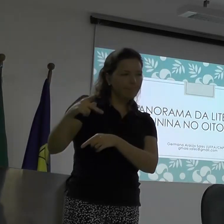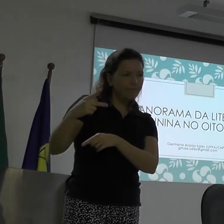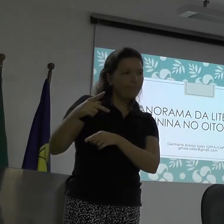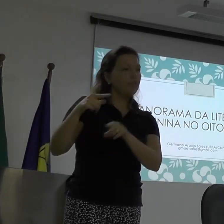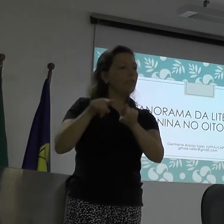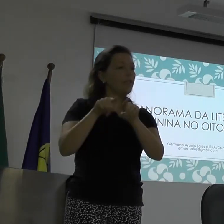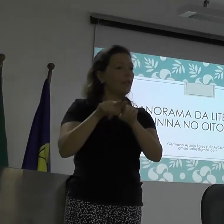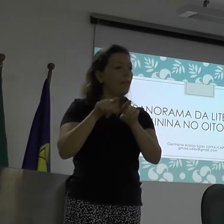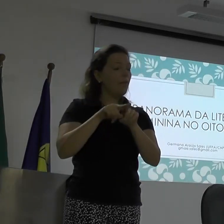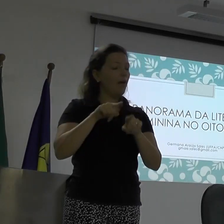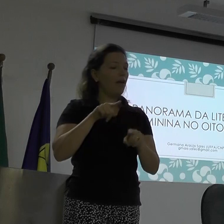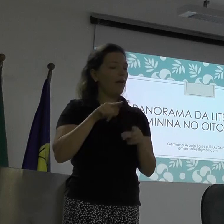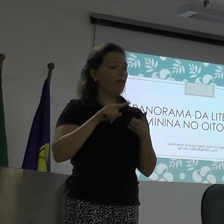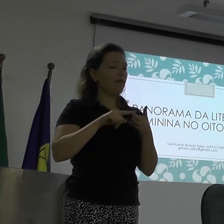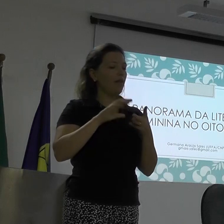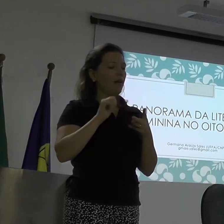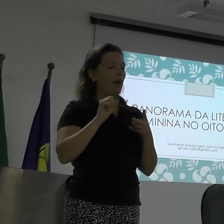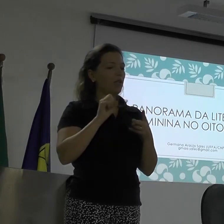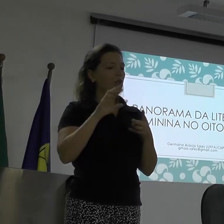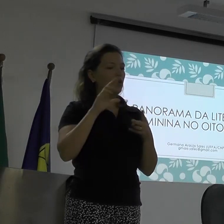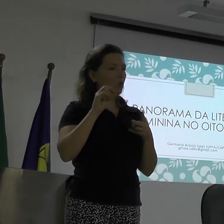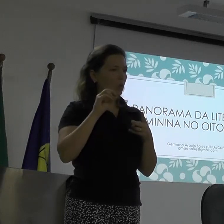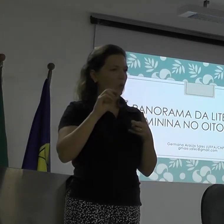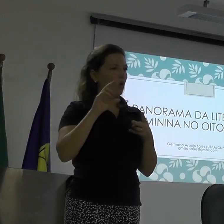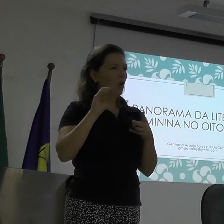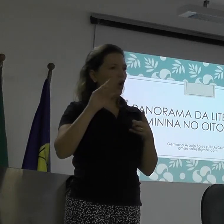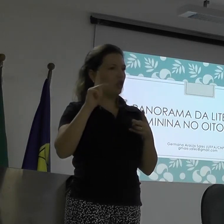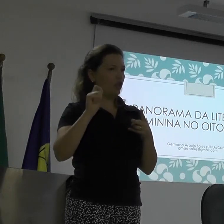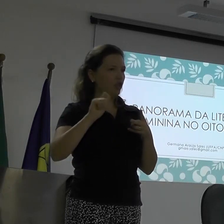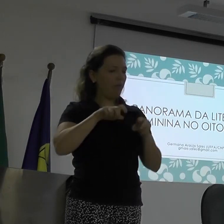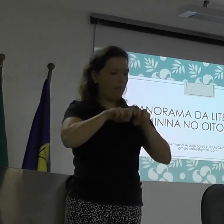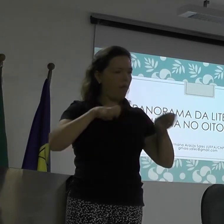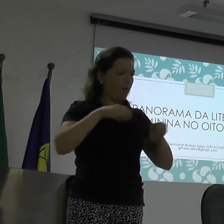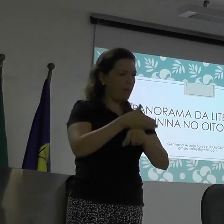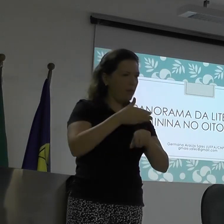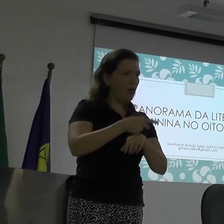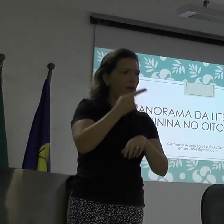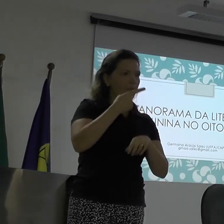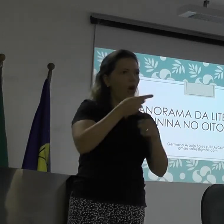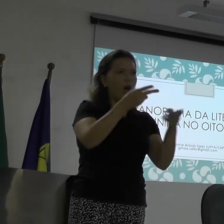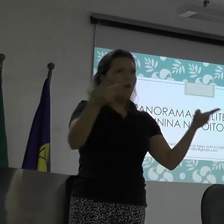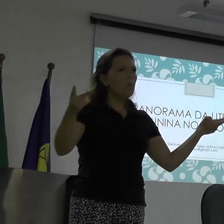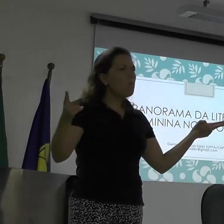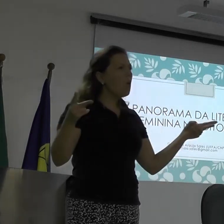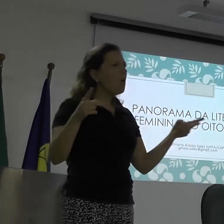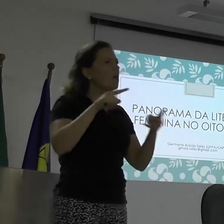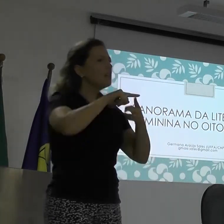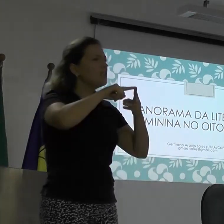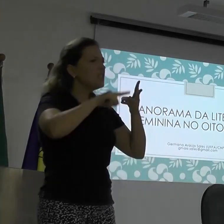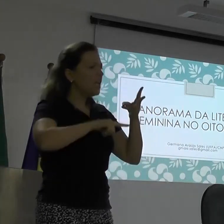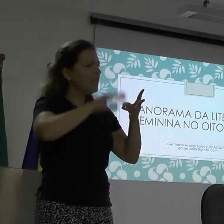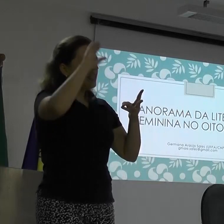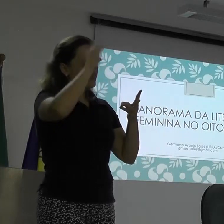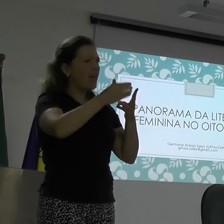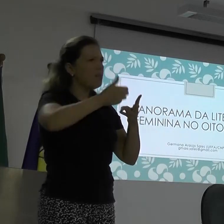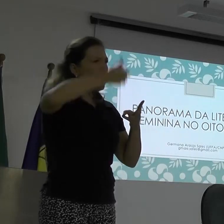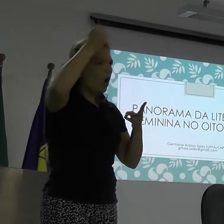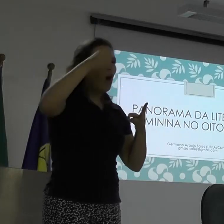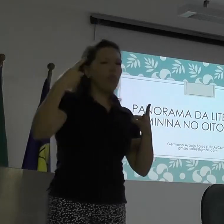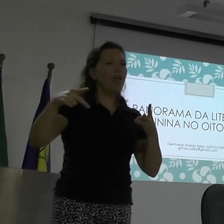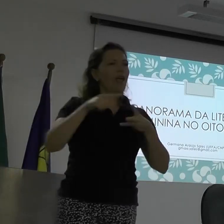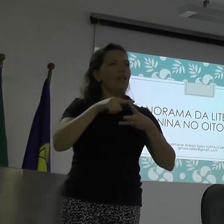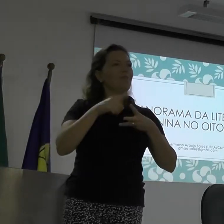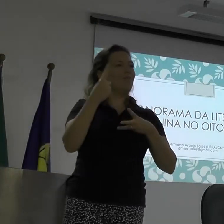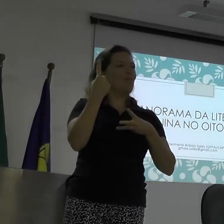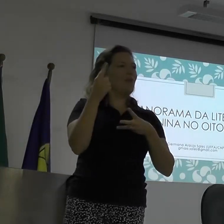João César de Castro Rocha estava na banca e disse que foi uma das 3 teses melhores que ele já leu aqui, que é um especialista em